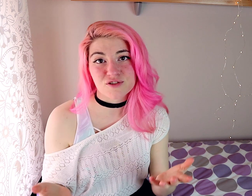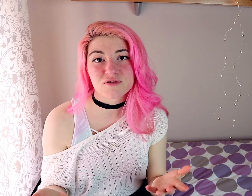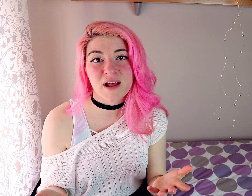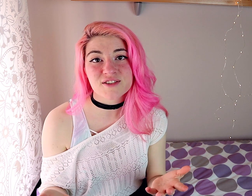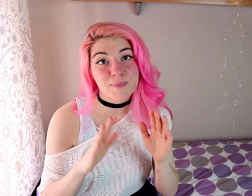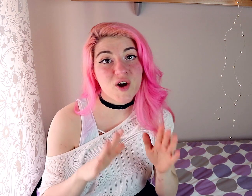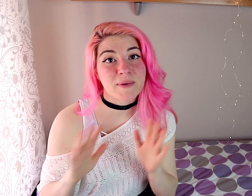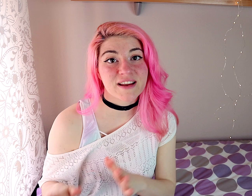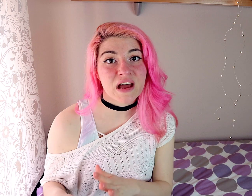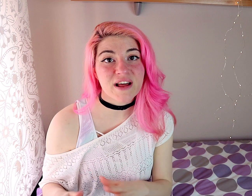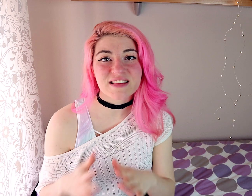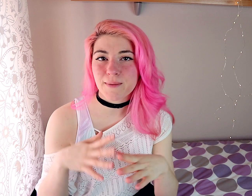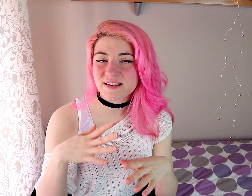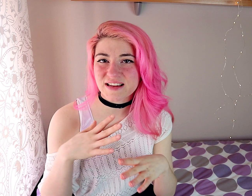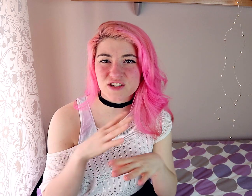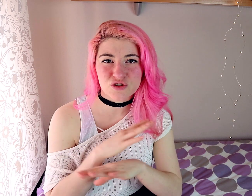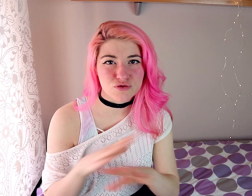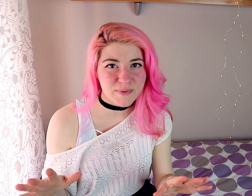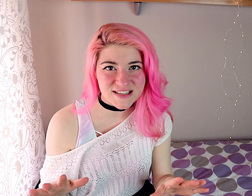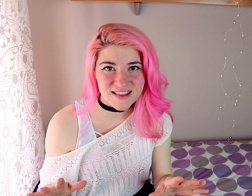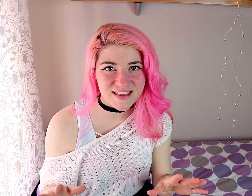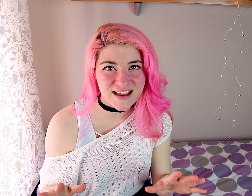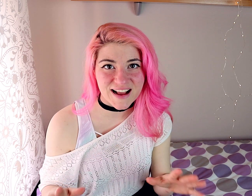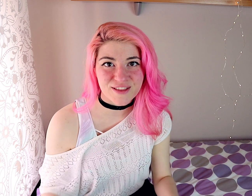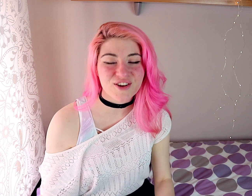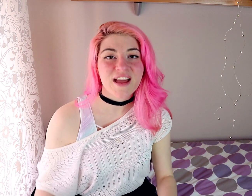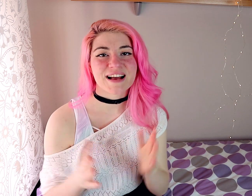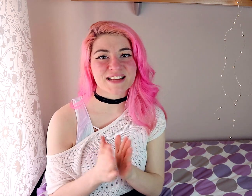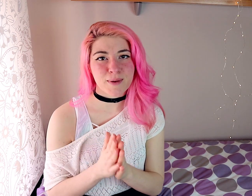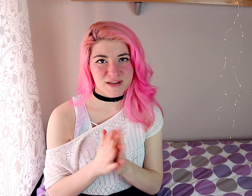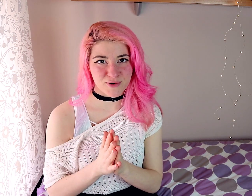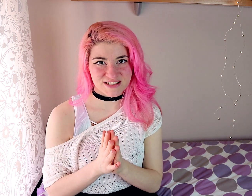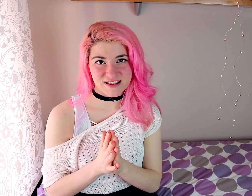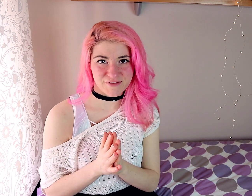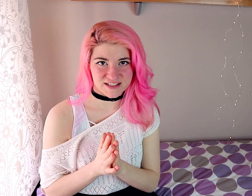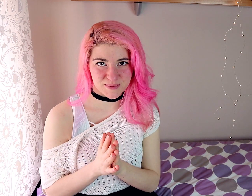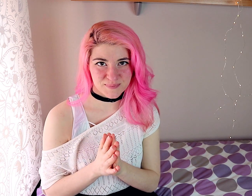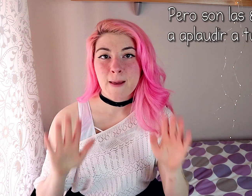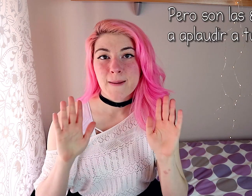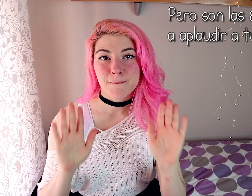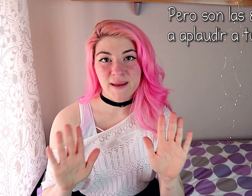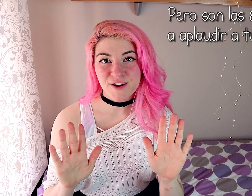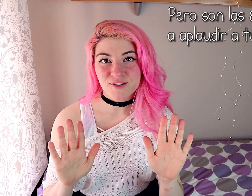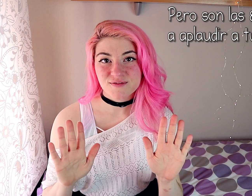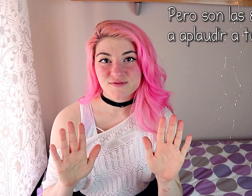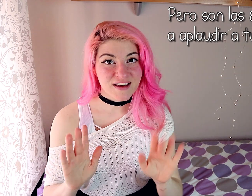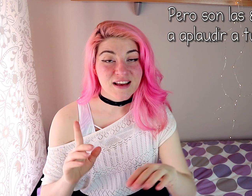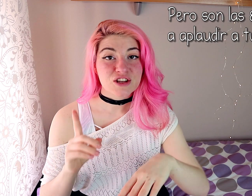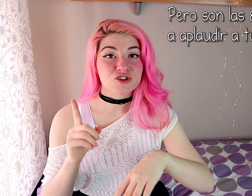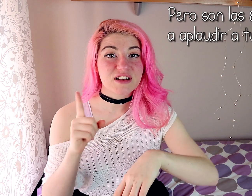acostumbrados. Pero a partir de ahora ya veréis que es súper sencilla la canción. Así que vamos a por la siguiente frase. Pero son